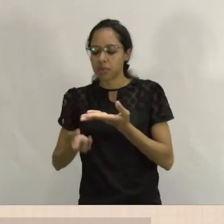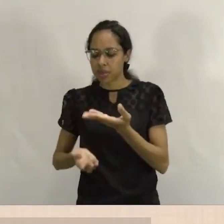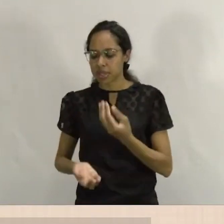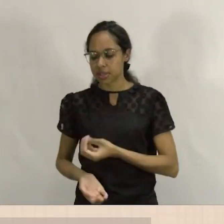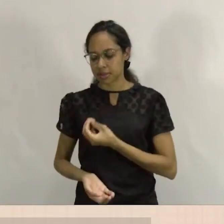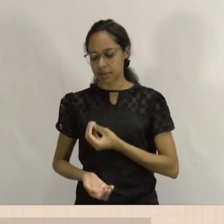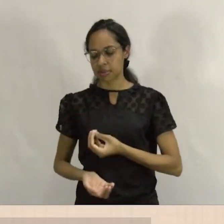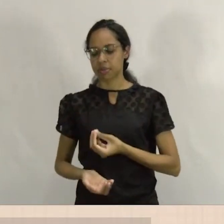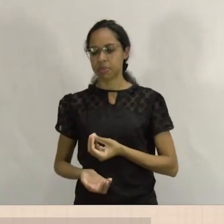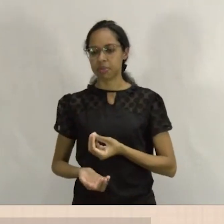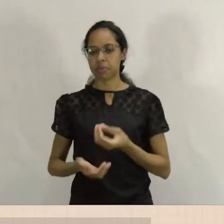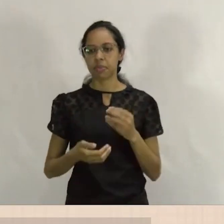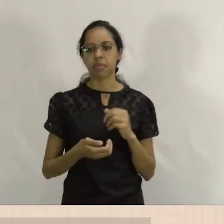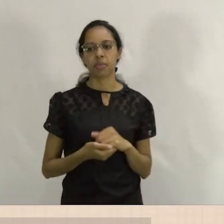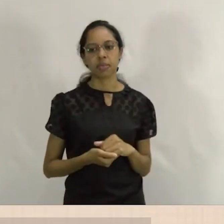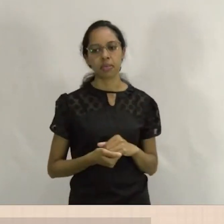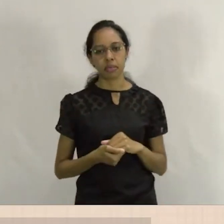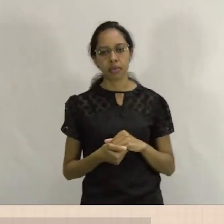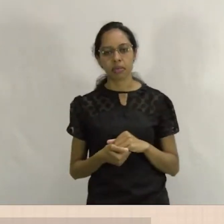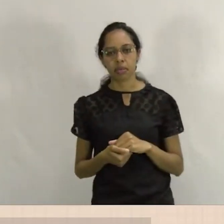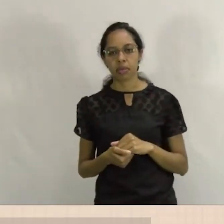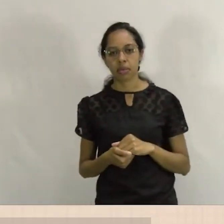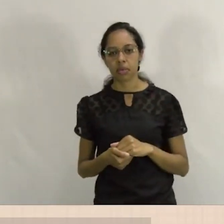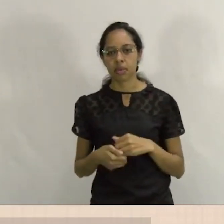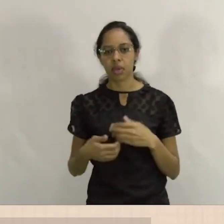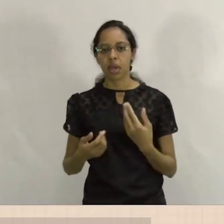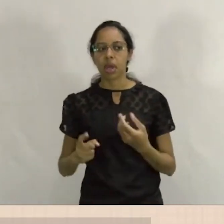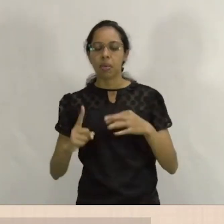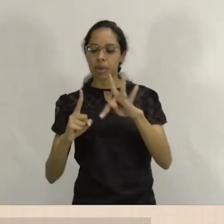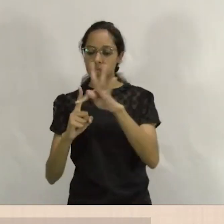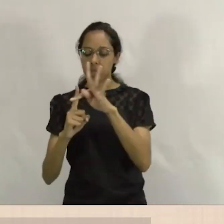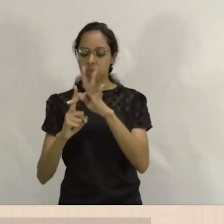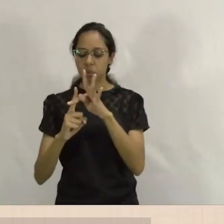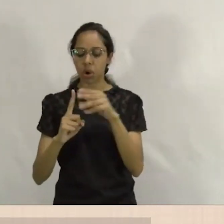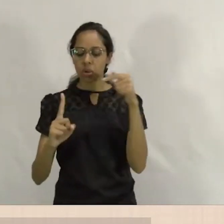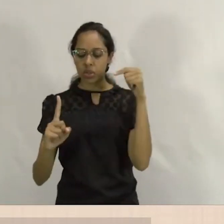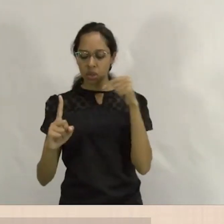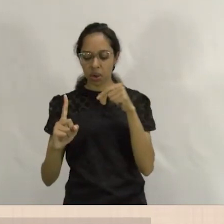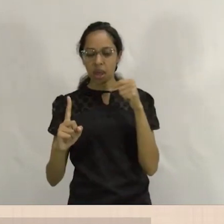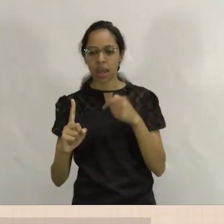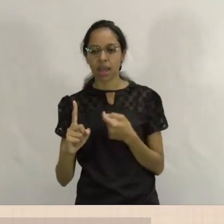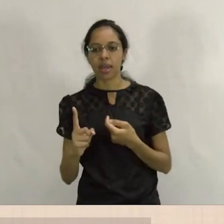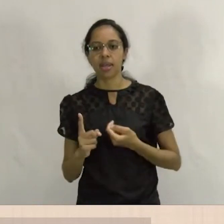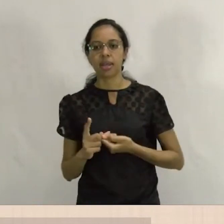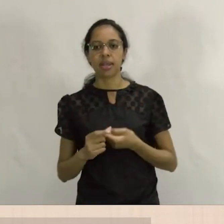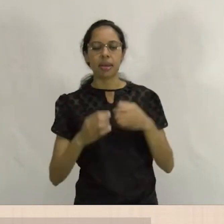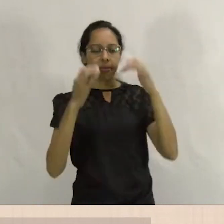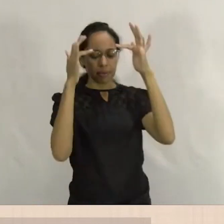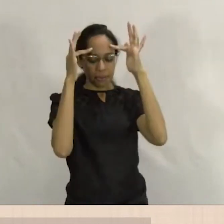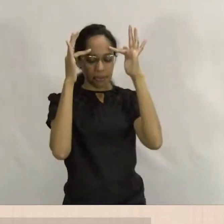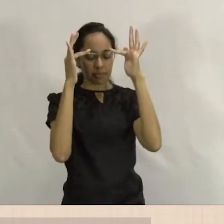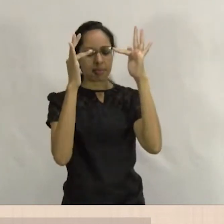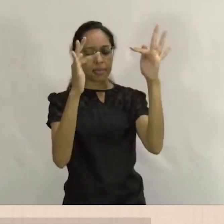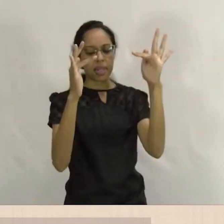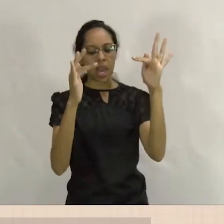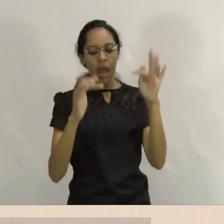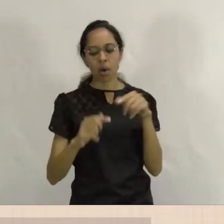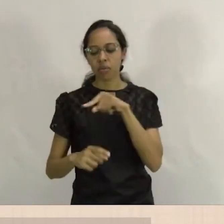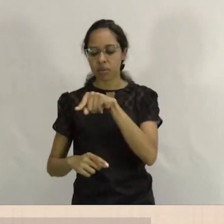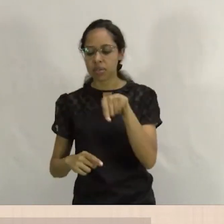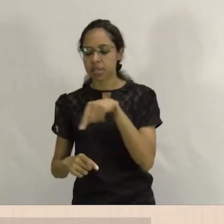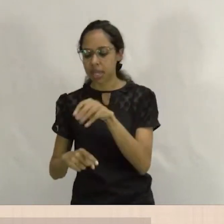Porque a ninguém tenho de igual sentimento que sinceramente cuide dos